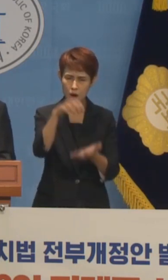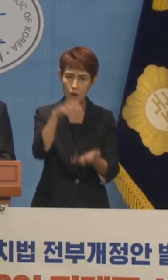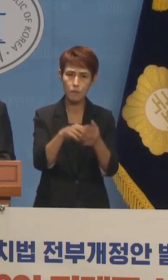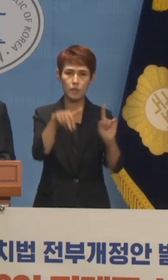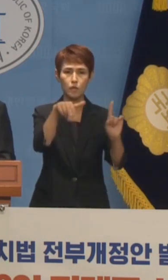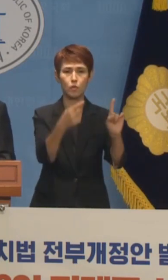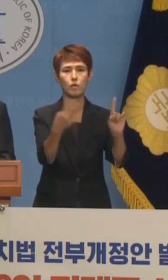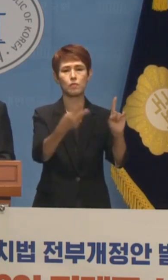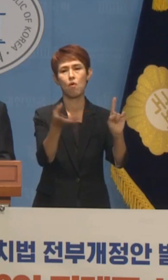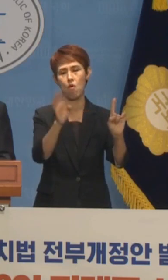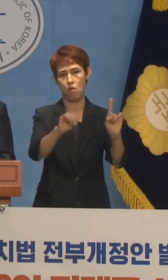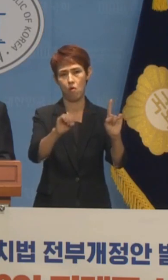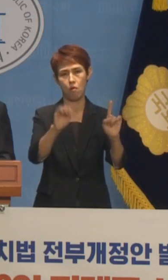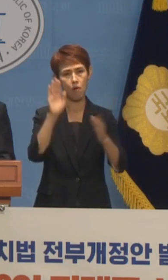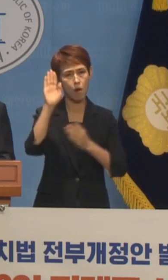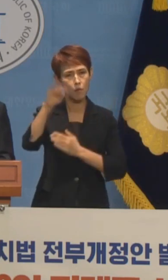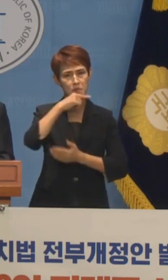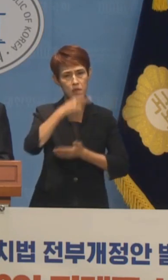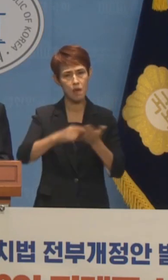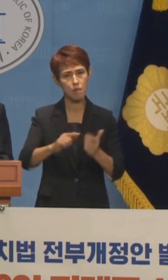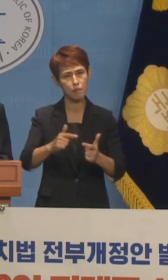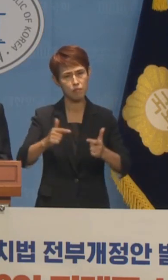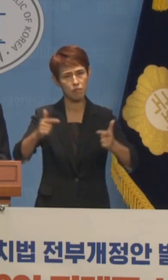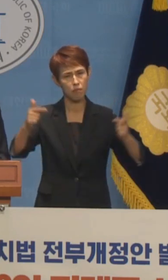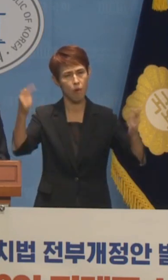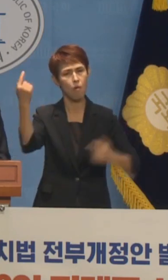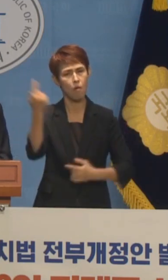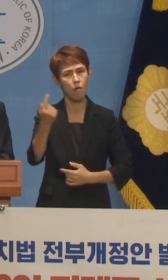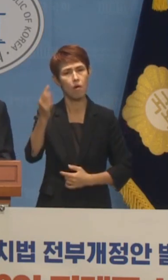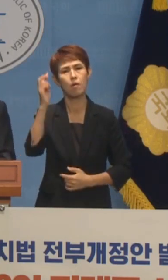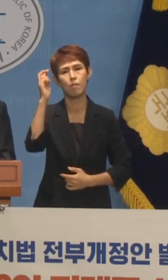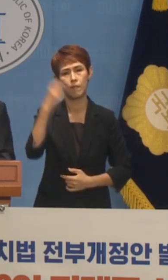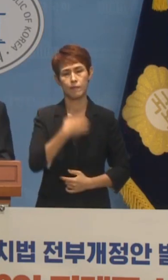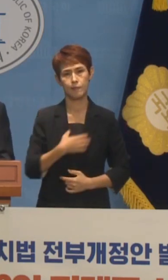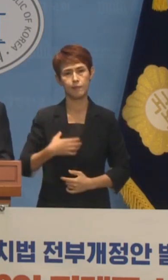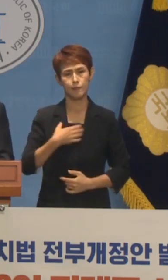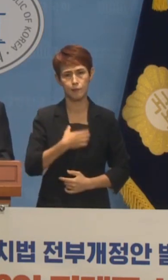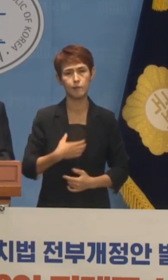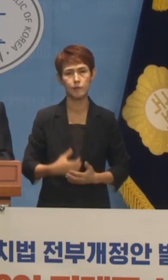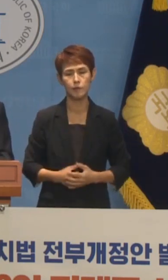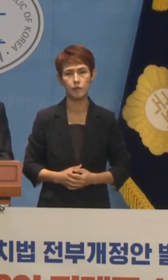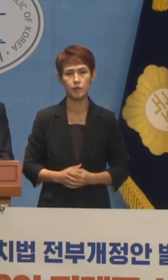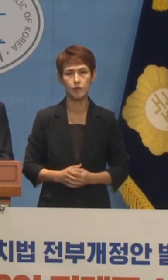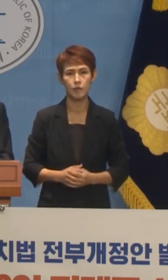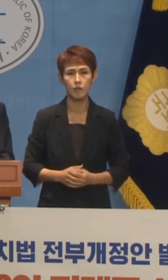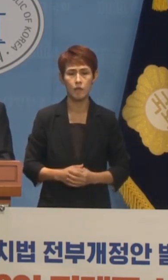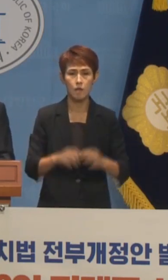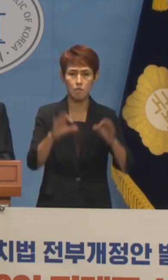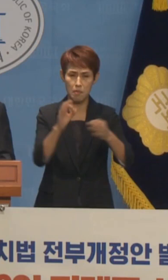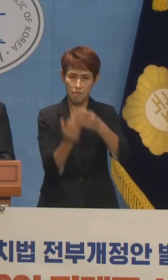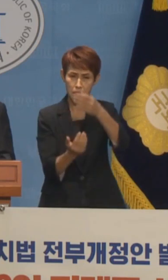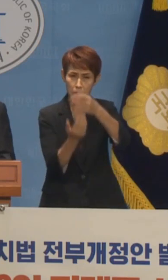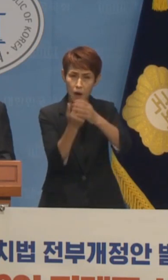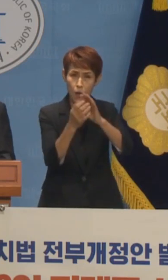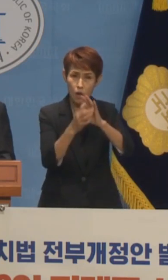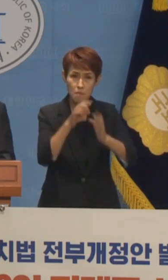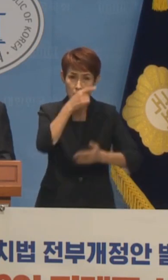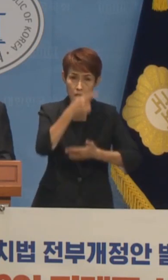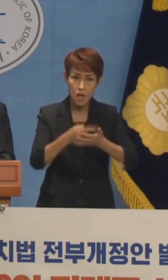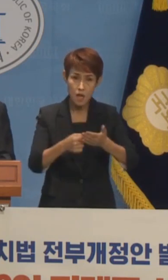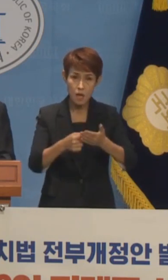3천억 앞으로도 늘어날 가능성 또한 배제할 수 없는 상황입니다 이렇 금융 사고의 피해는 한번